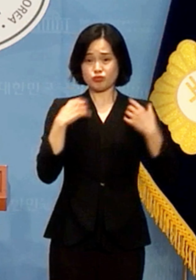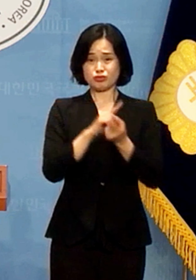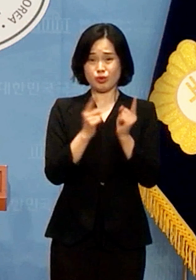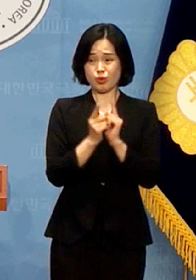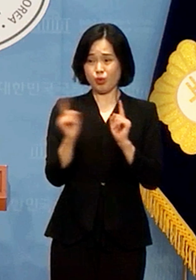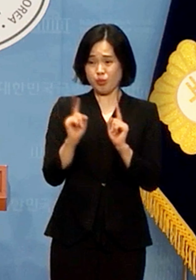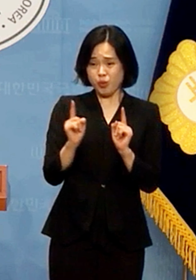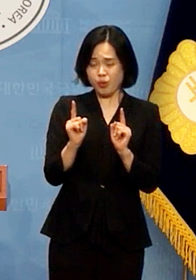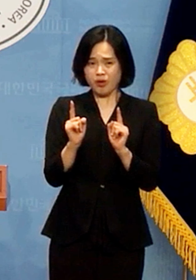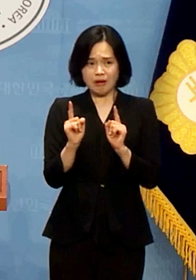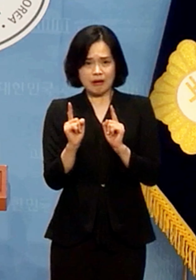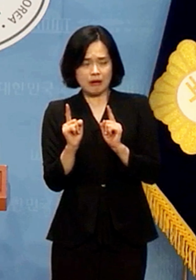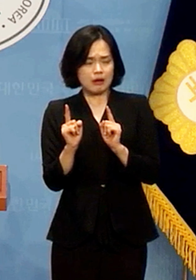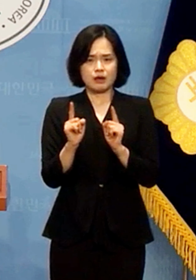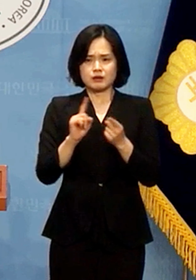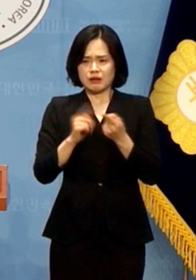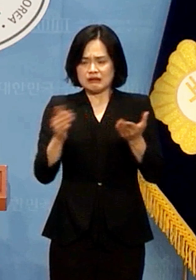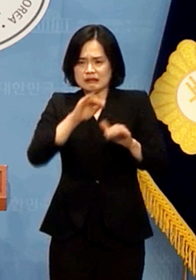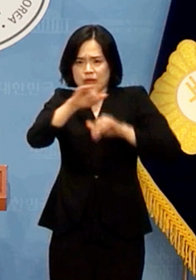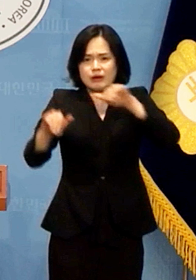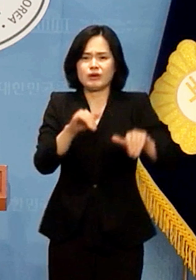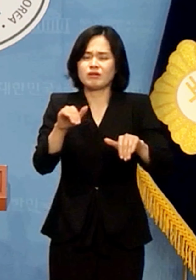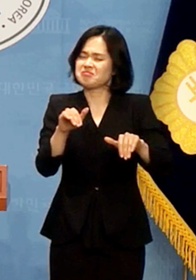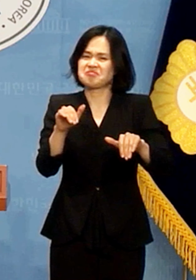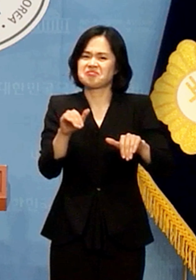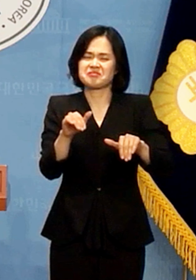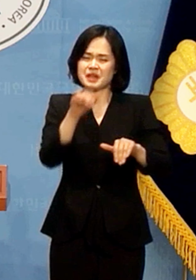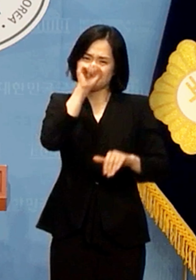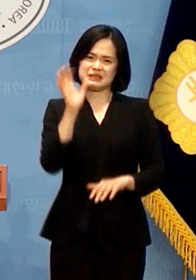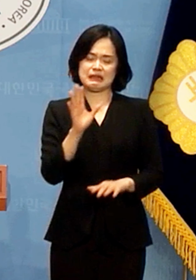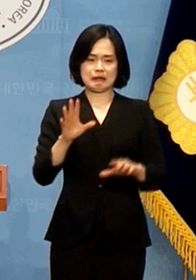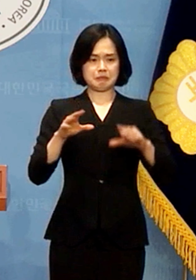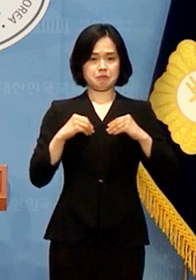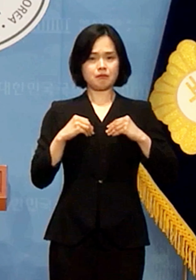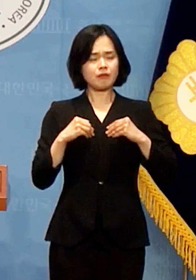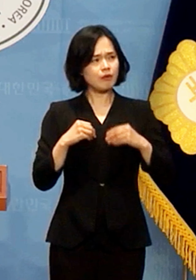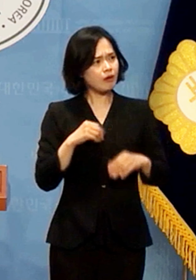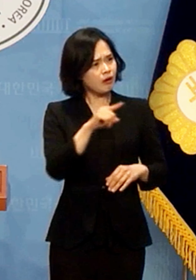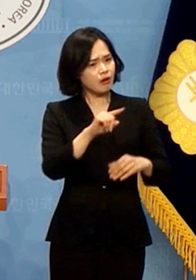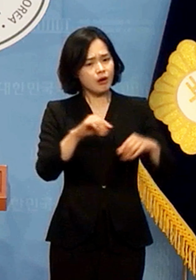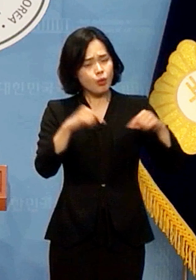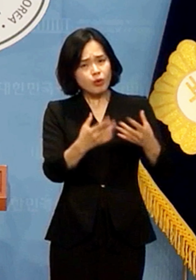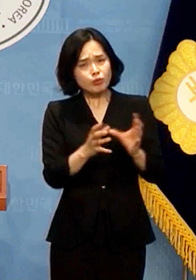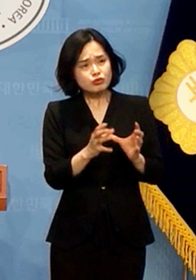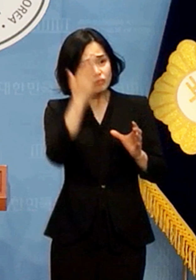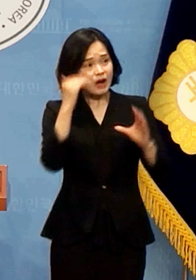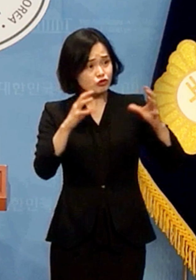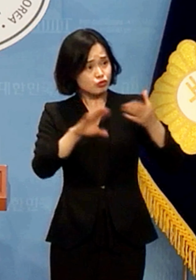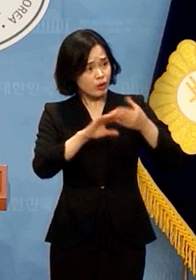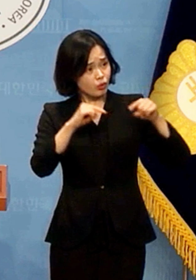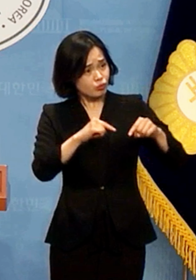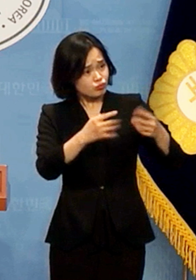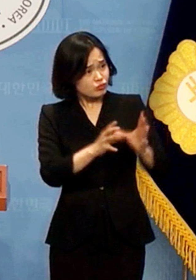입장이라고 밝혔다고 합니다 도대체 어느 나라 외교부 있니까 불과 얼마